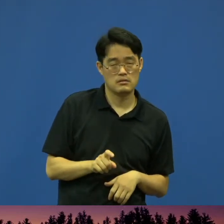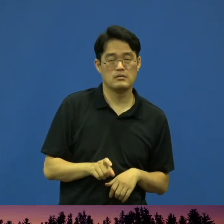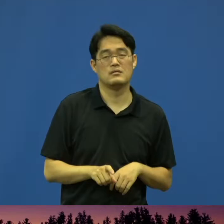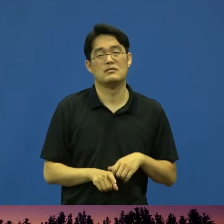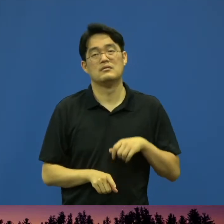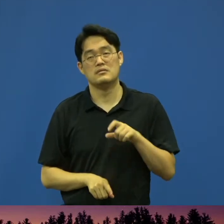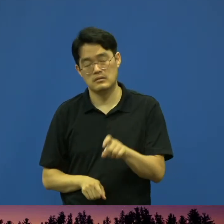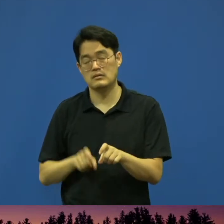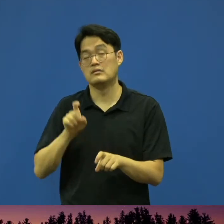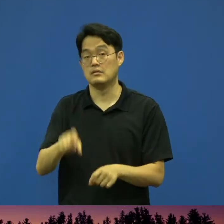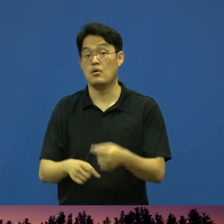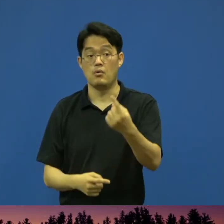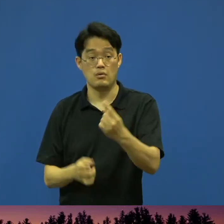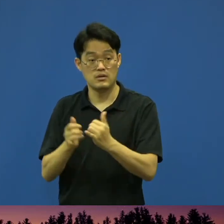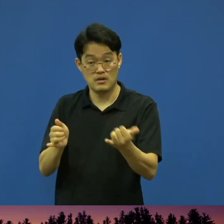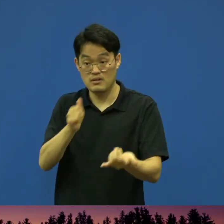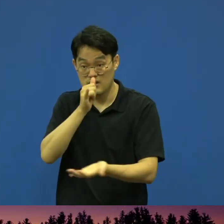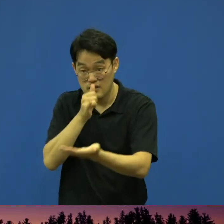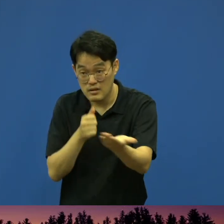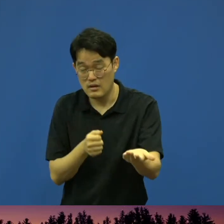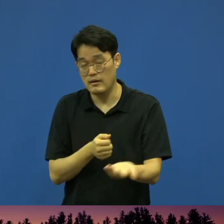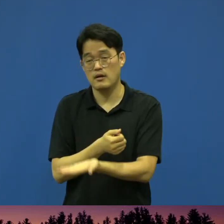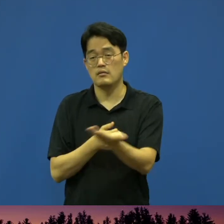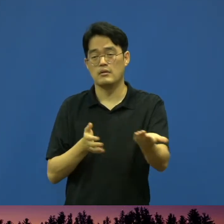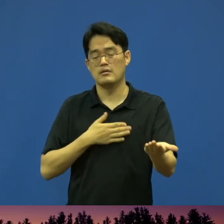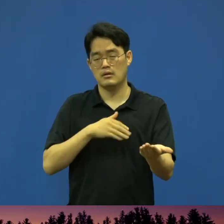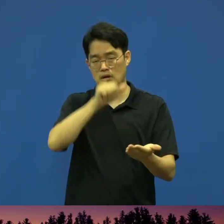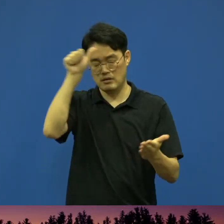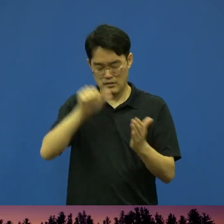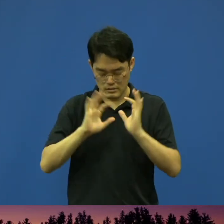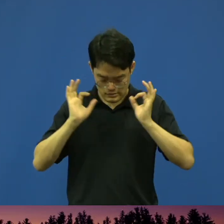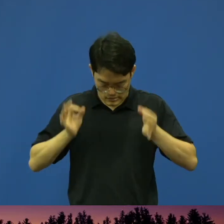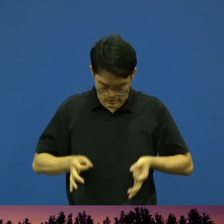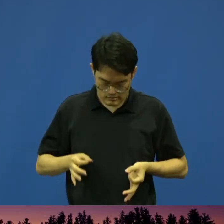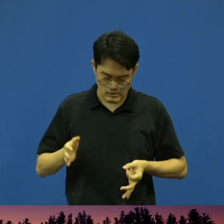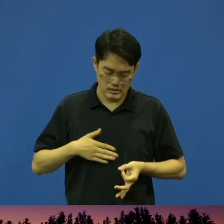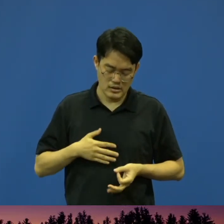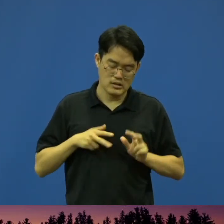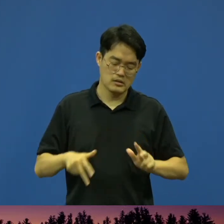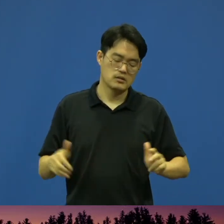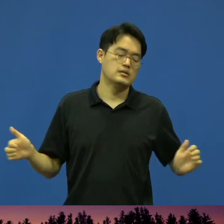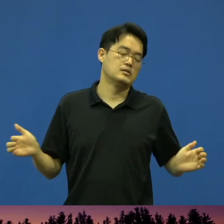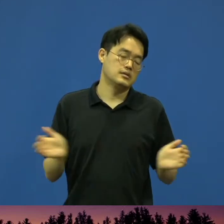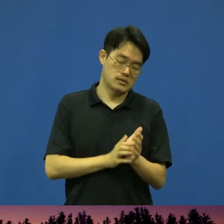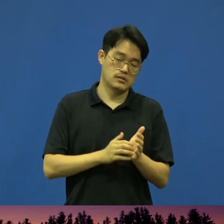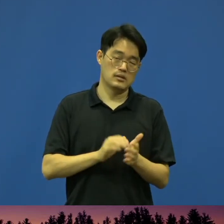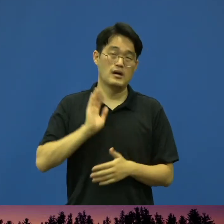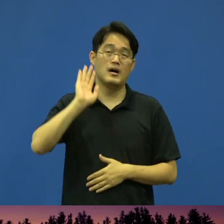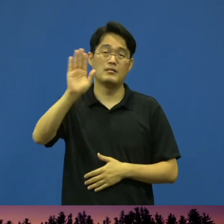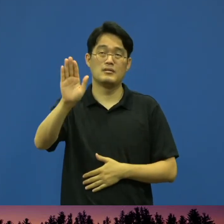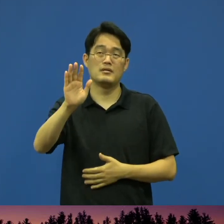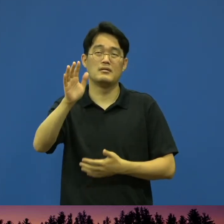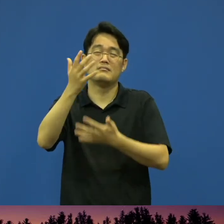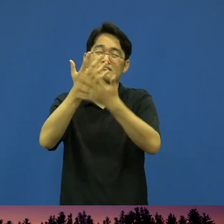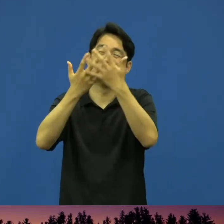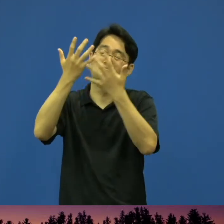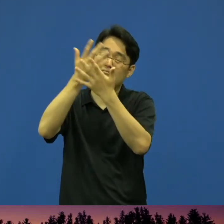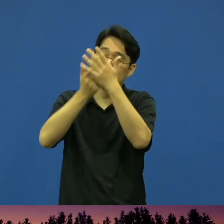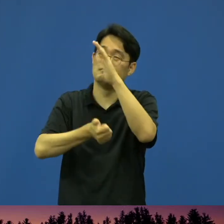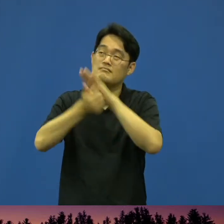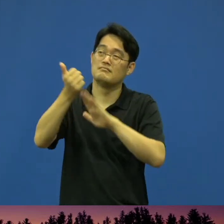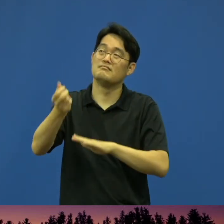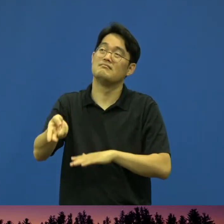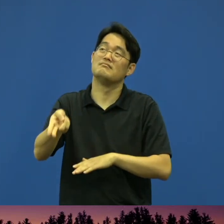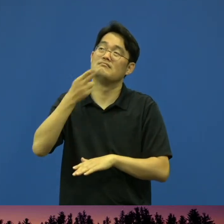믿음의 동역자가 있습니까? 내가 내 인생을 봐도 끝난 것처럼 느껴지는 자 있습니까? 앞날의 미래를 봐도 소망이 없는 자가 있습니까? 내